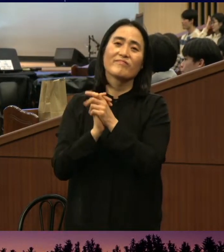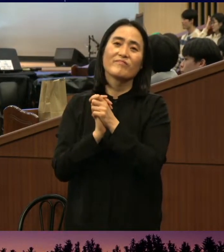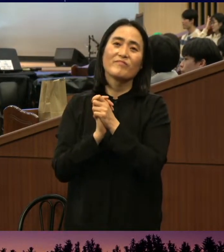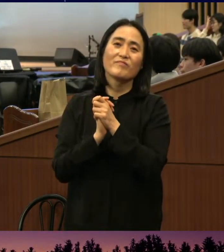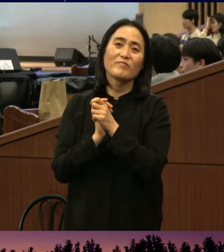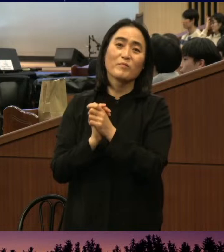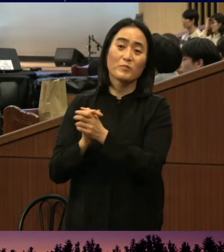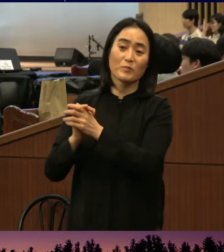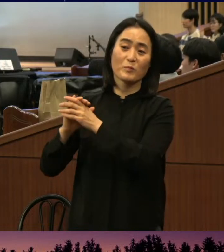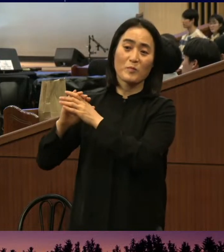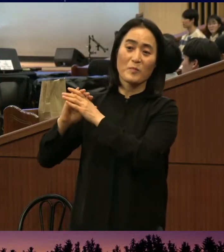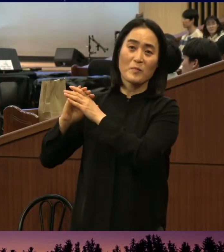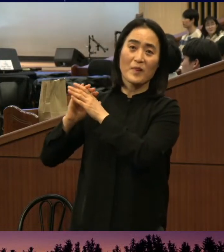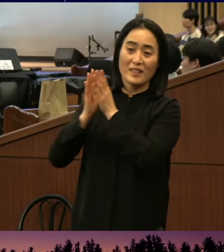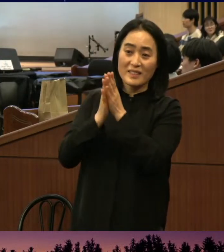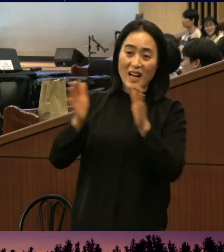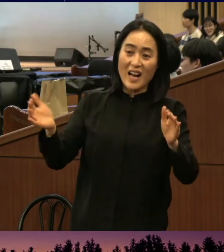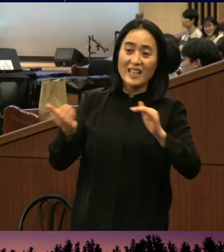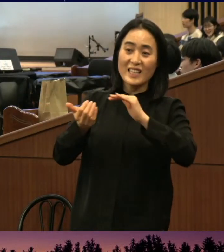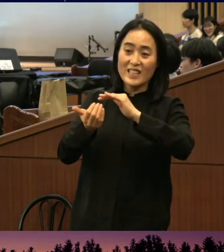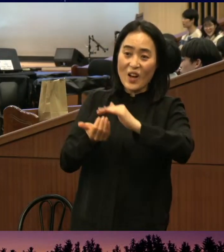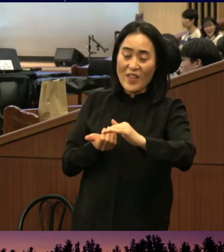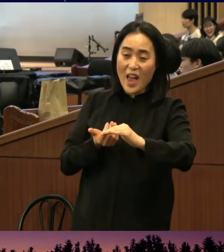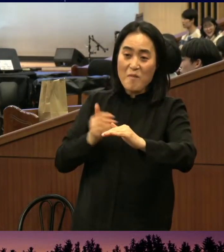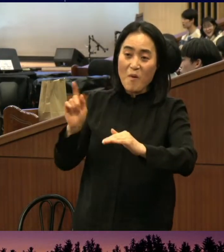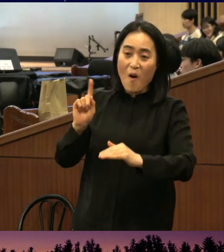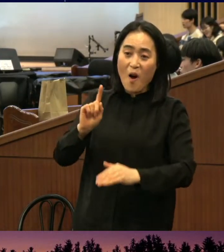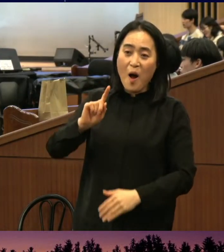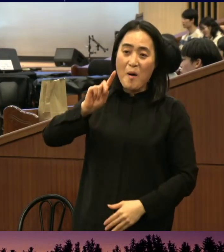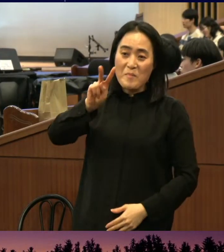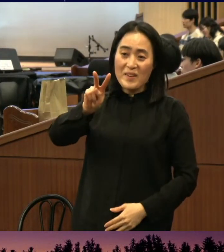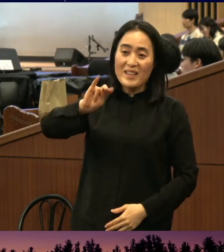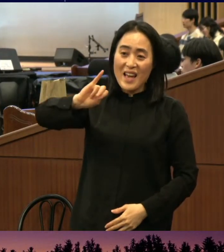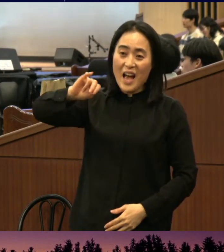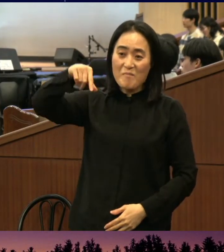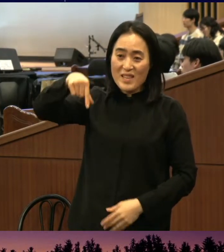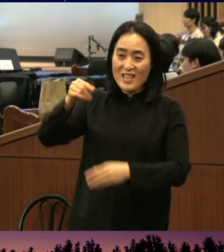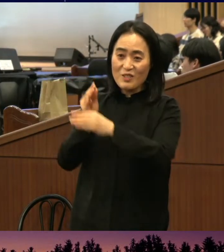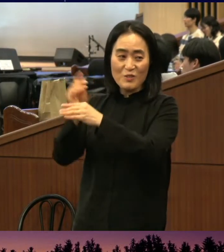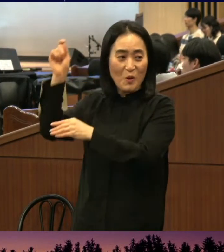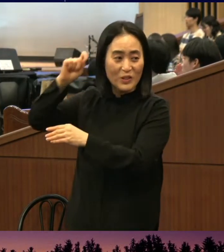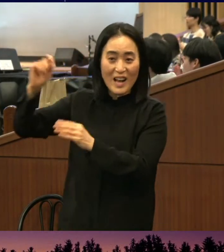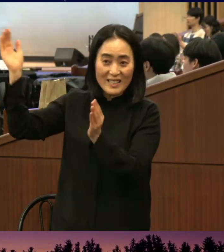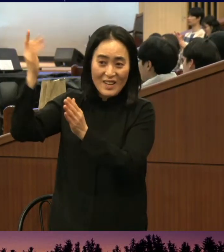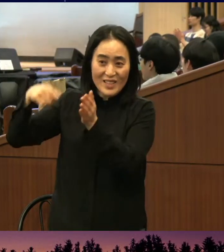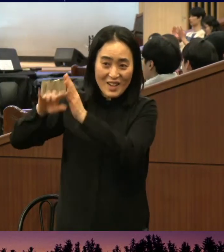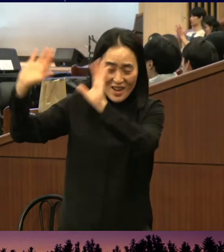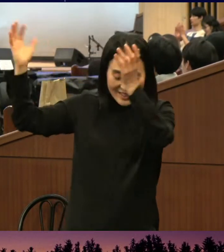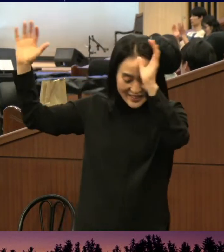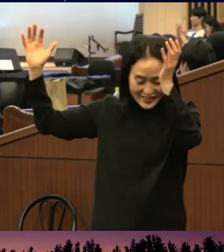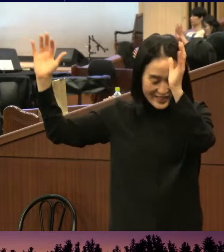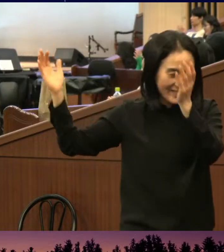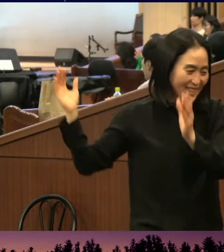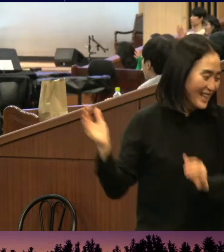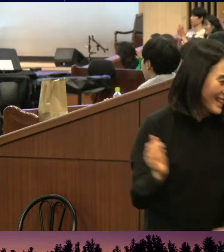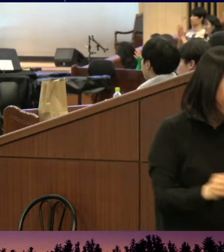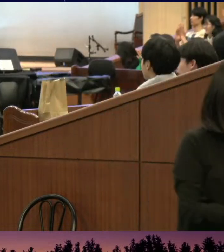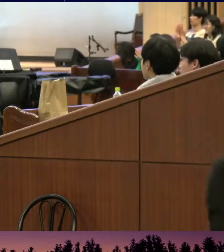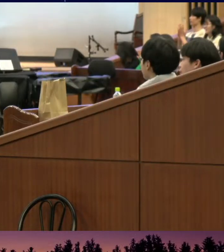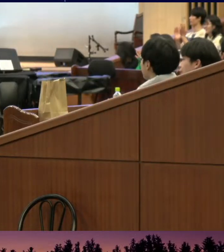자, 오늘 또 우리 시작하기 전에 우리 VIP들 중고등부를 위해서 박수 한번 치겠습니다. 환영합니다.